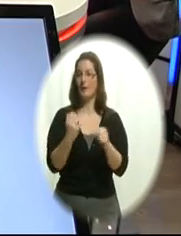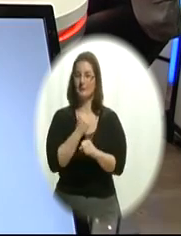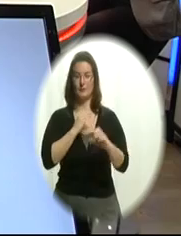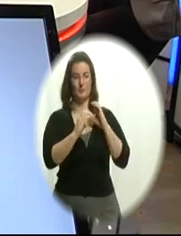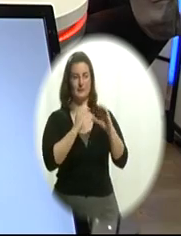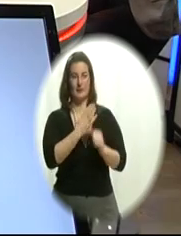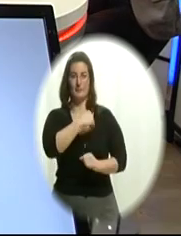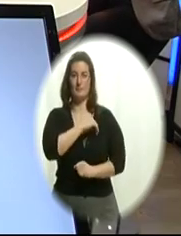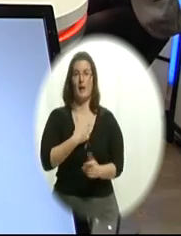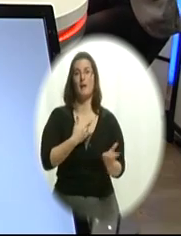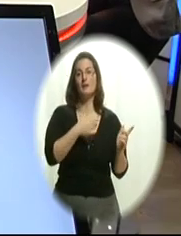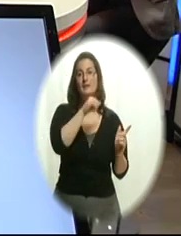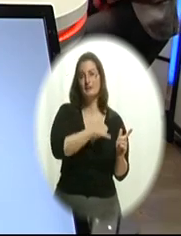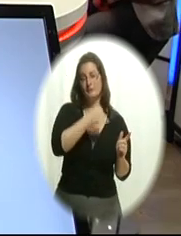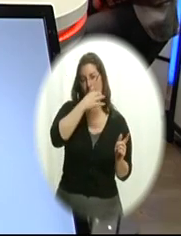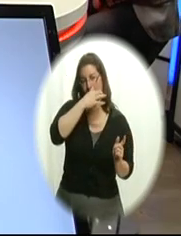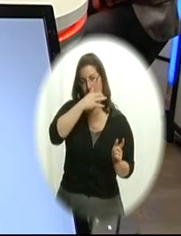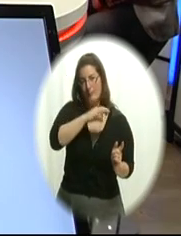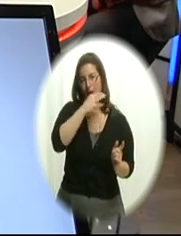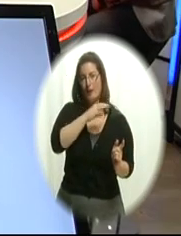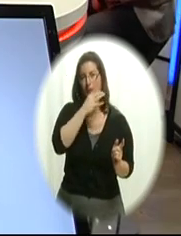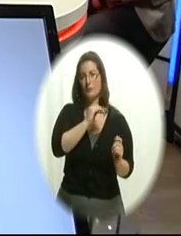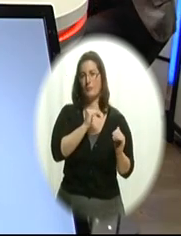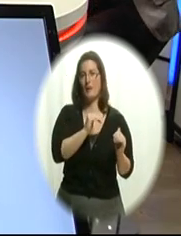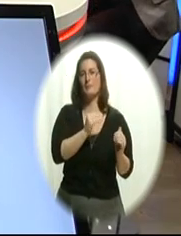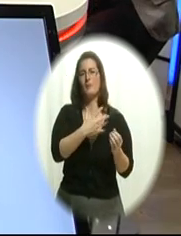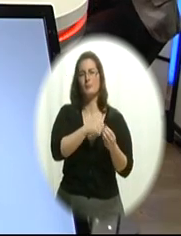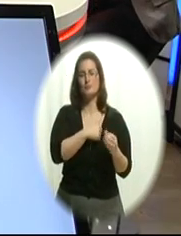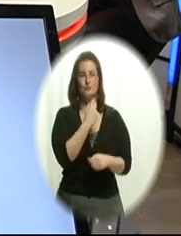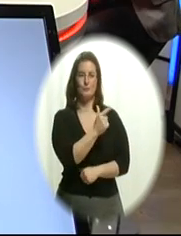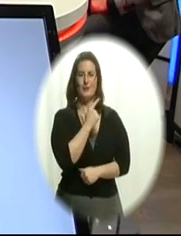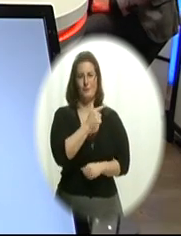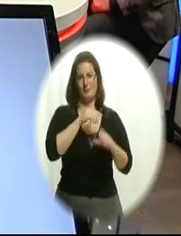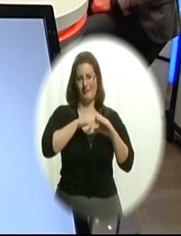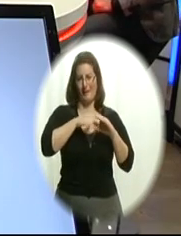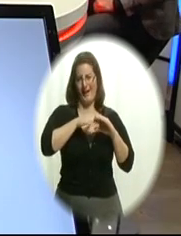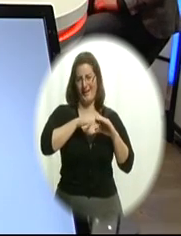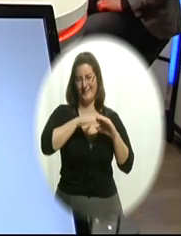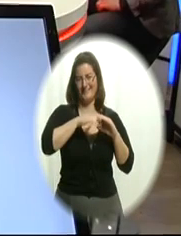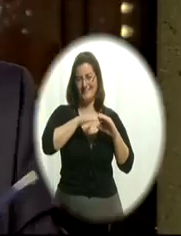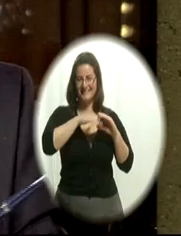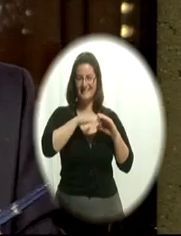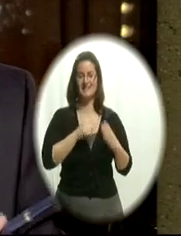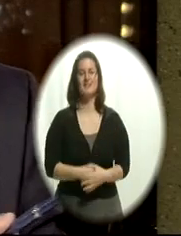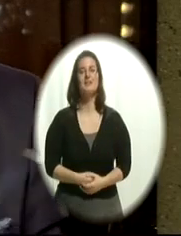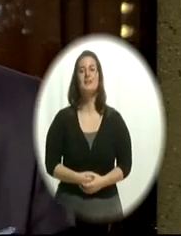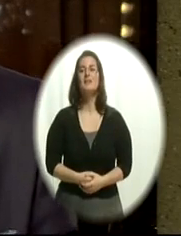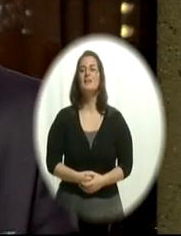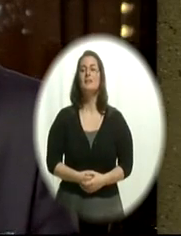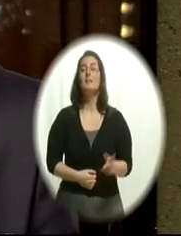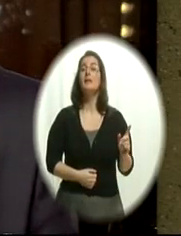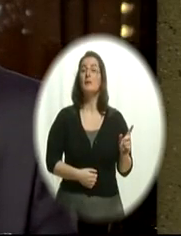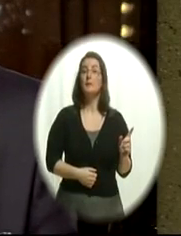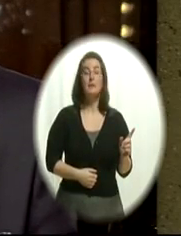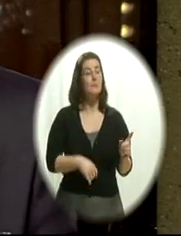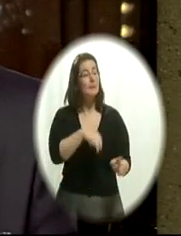qu'il parle quand même. Et puis, on est très bavards l'un et l'autre. Donc, oui, et puis, ça se passe Yves, bien. Tout à l'heure, nous disait